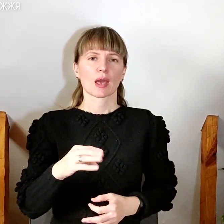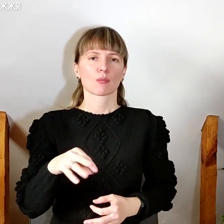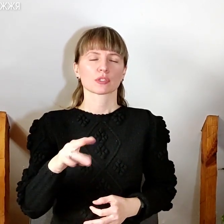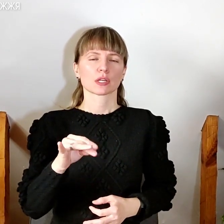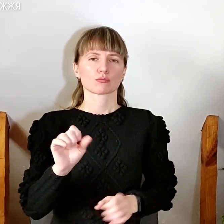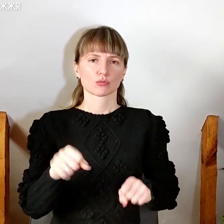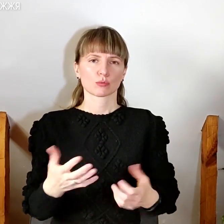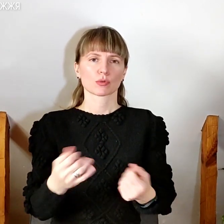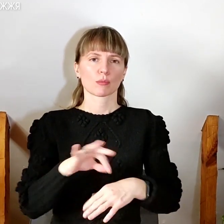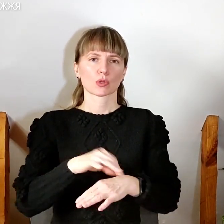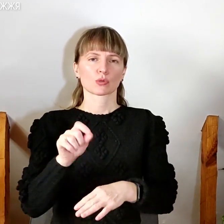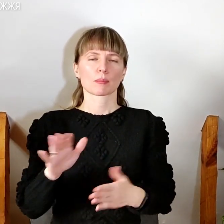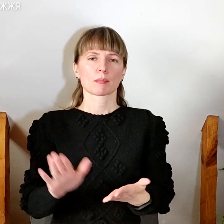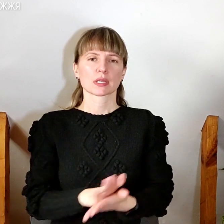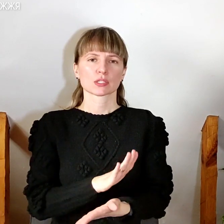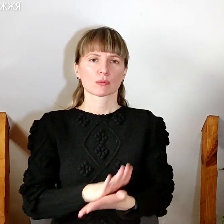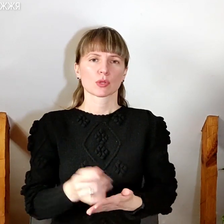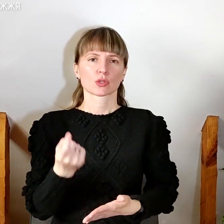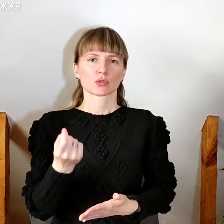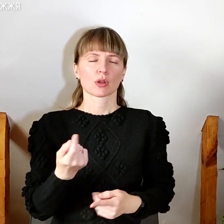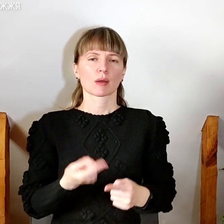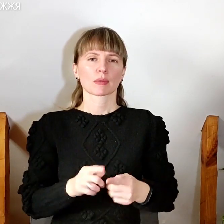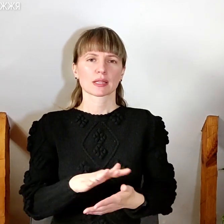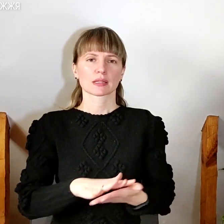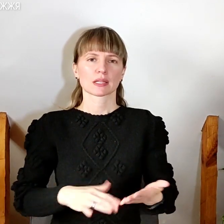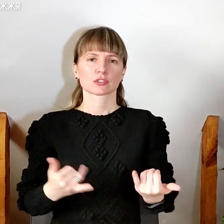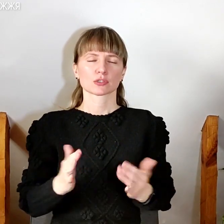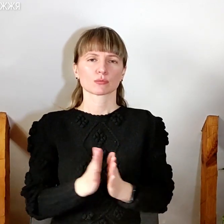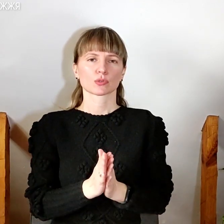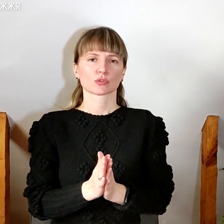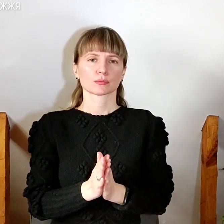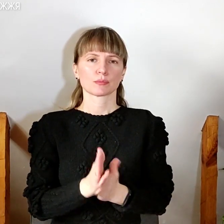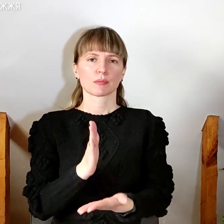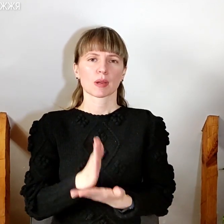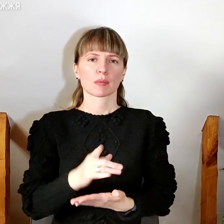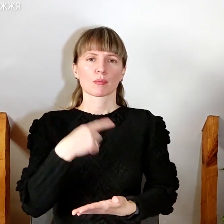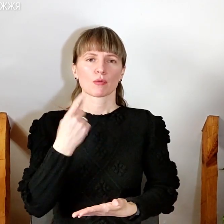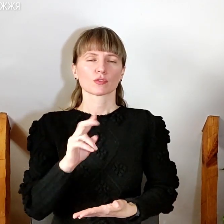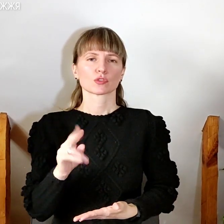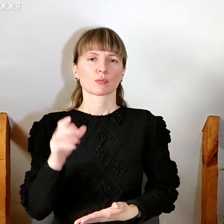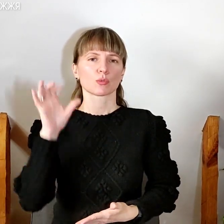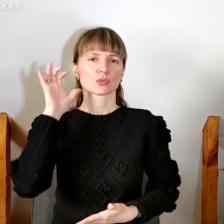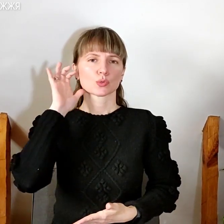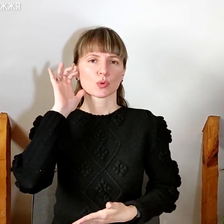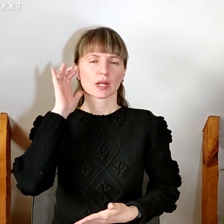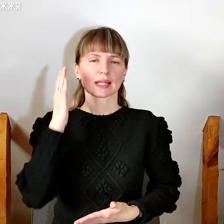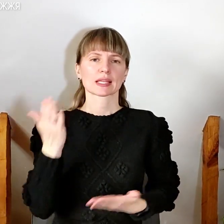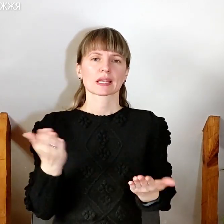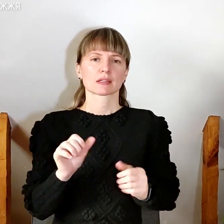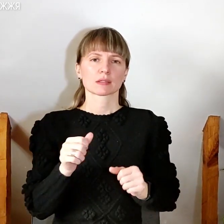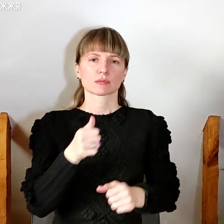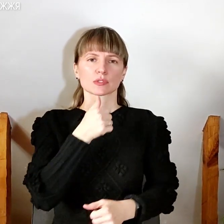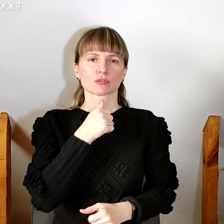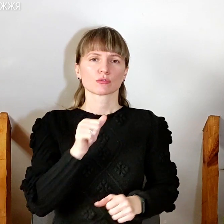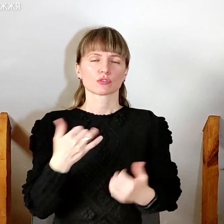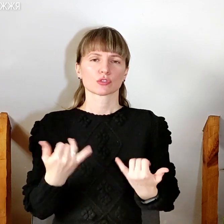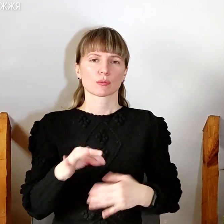отримувати пацієнти безоплатно. Трохи про це далі, а зараз я прошу пряму мову, аби послухали, яким чином зараз пацієнти можуть отримати